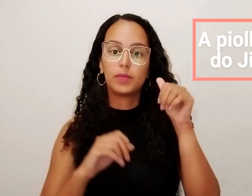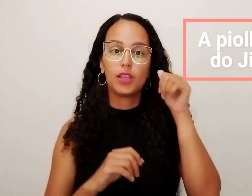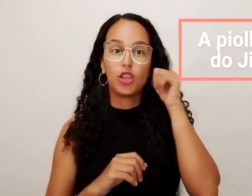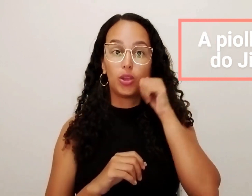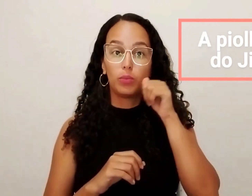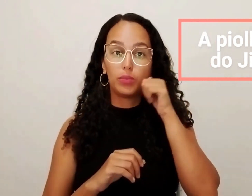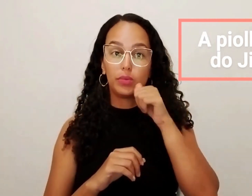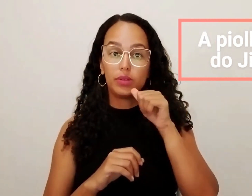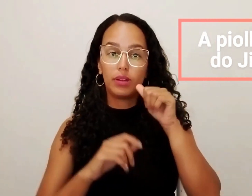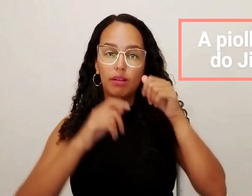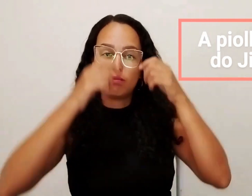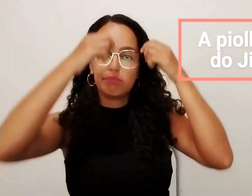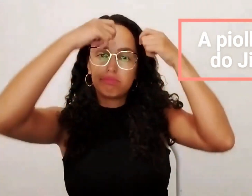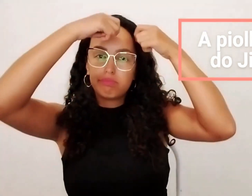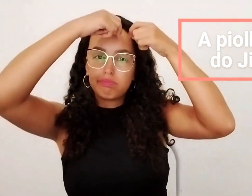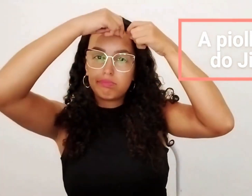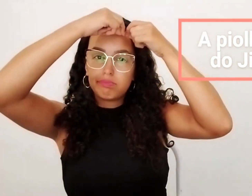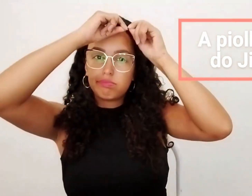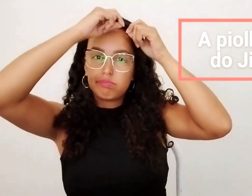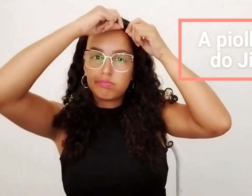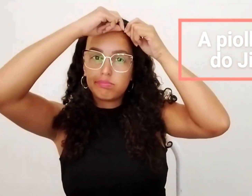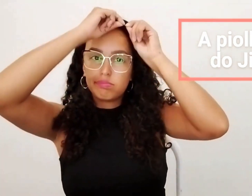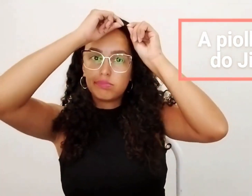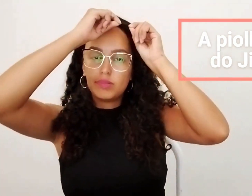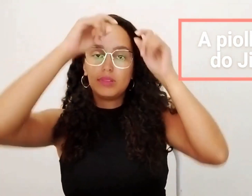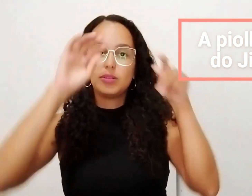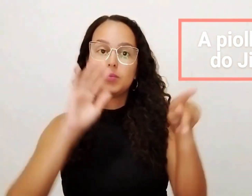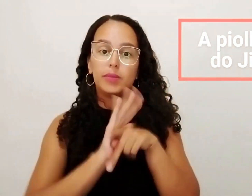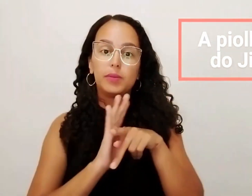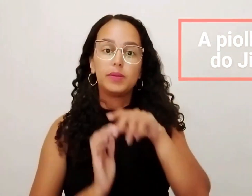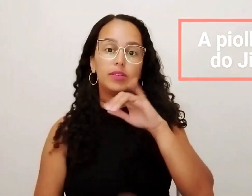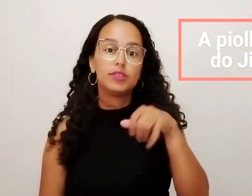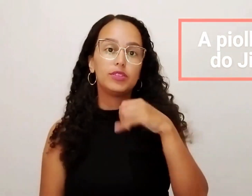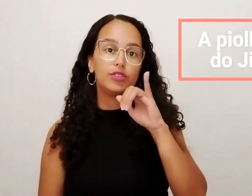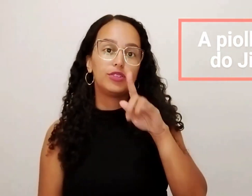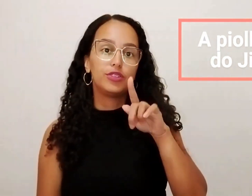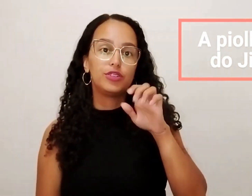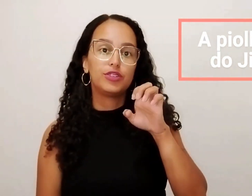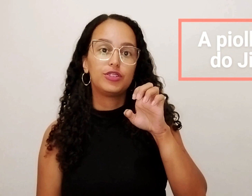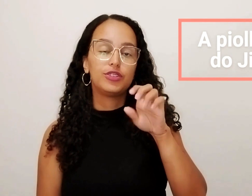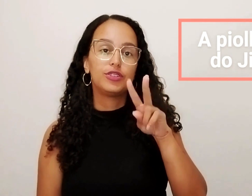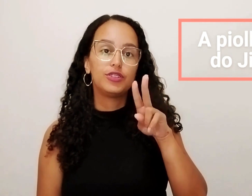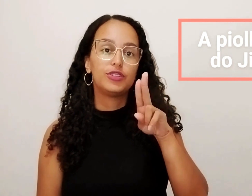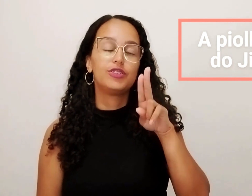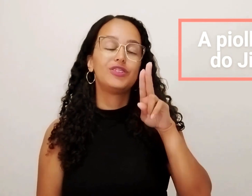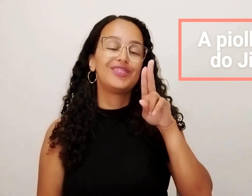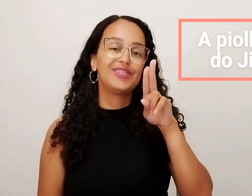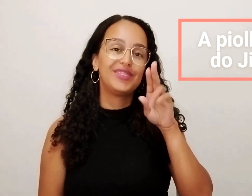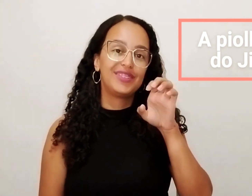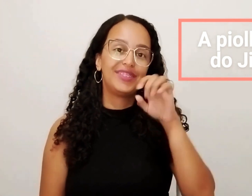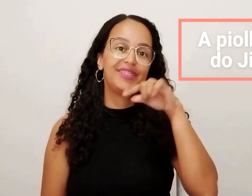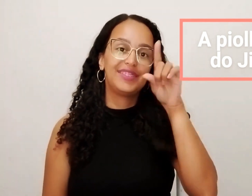Macunaíma está doente de cama. Seu irmão Giguê tem uma nova